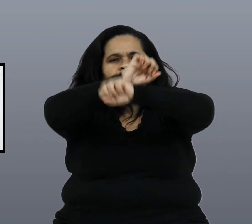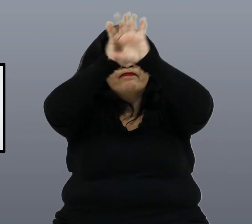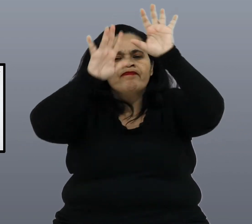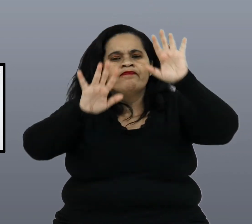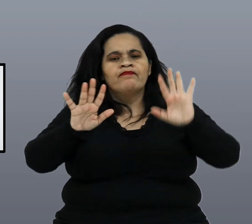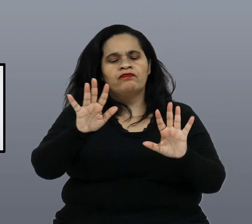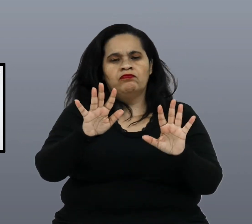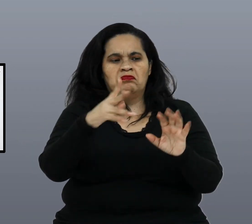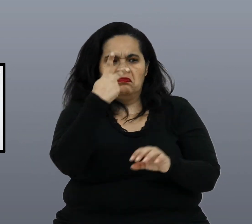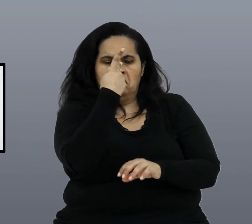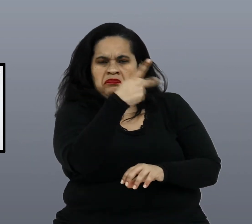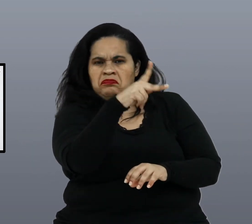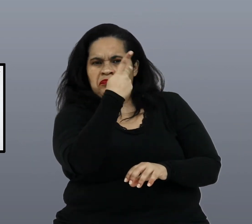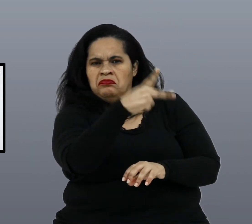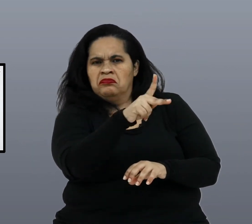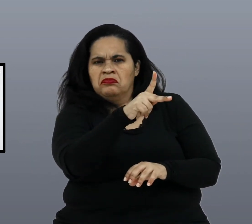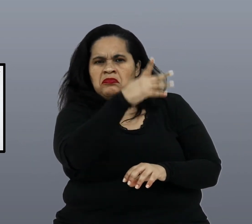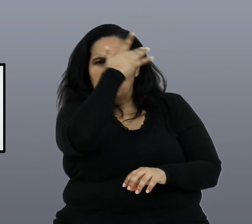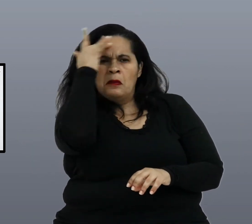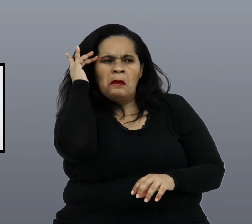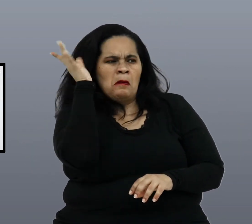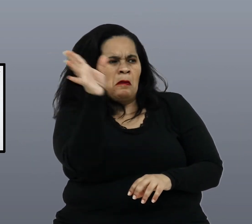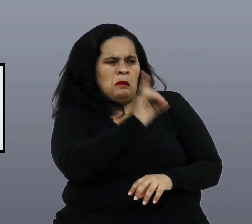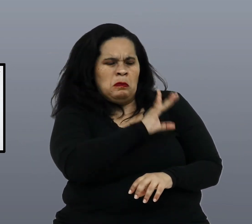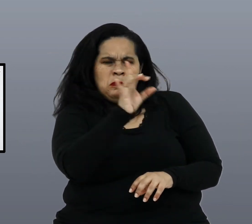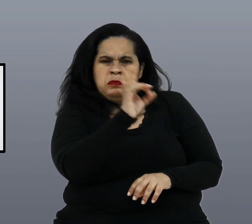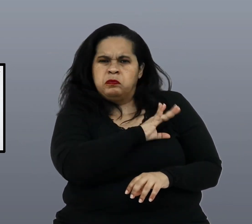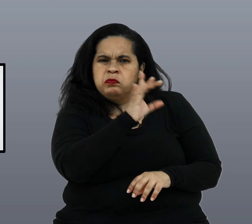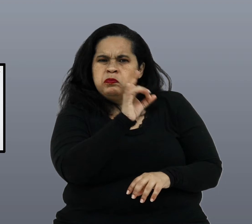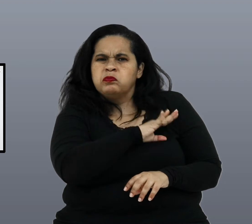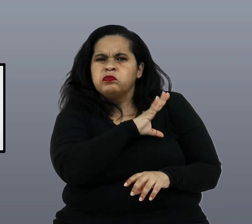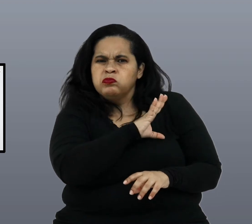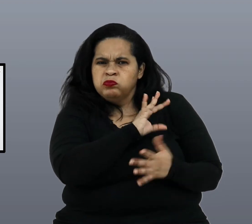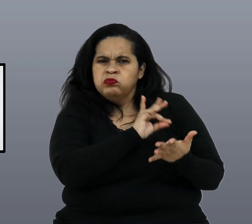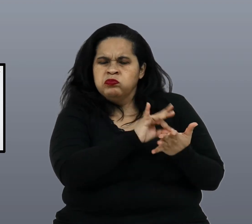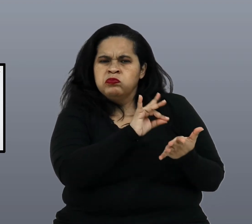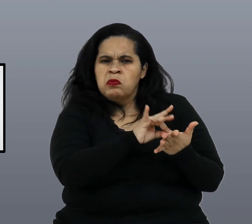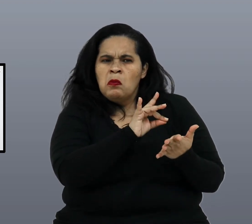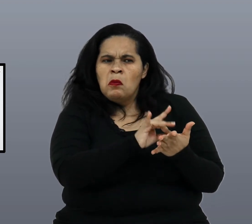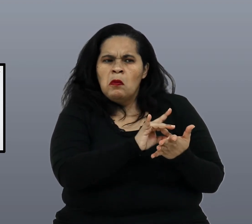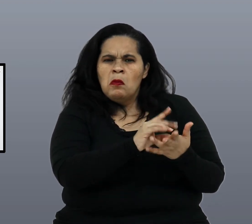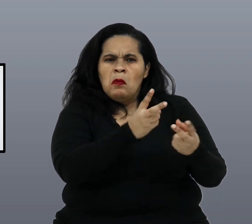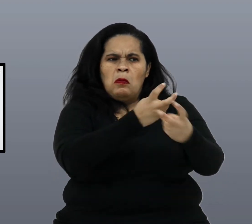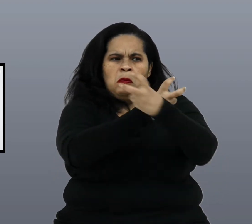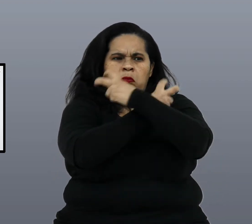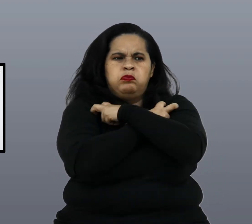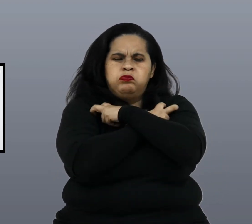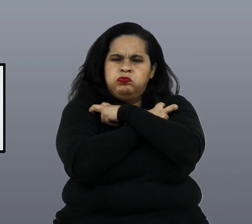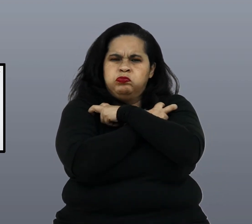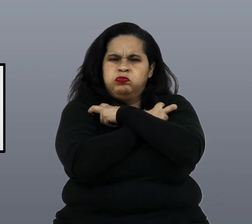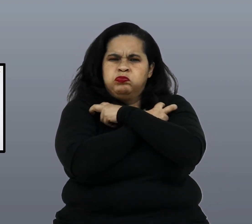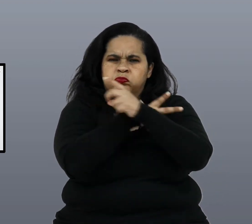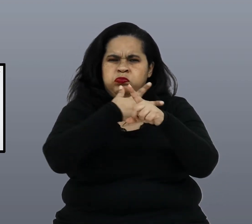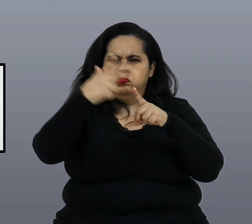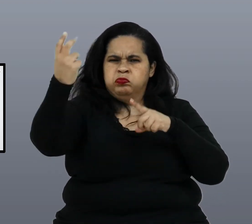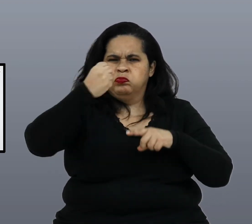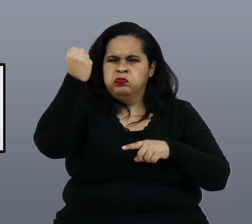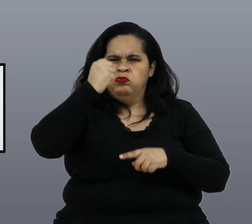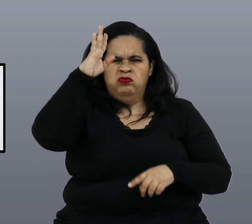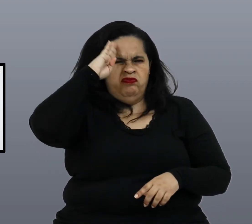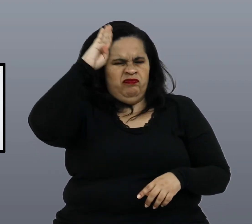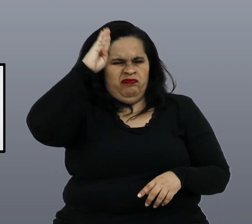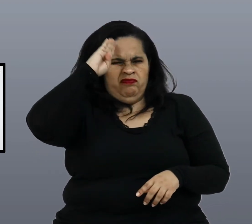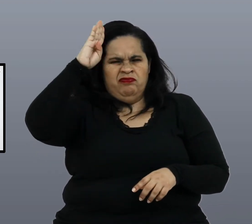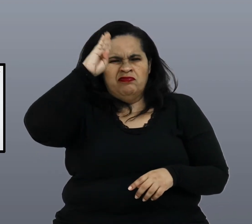Ele era temido por tudo e por todos. Onde chegava, falava, é o Império Romano que vem, são soldados romanos, são legiões romanas, as